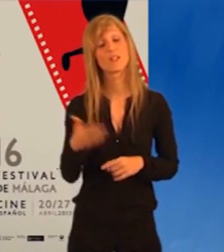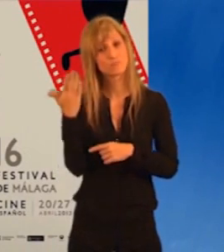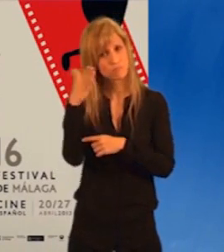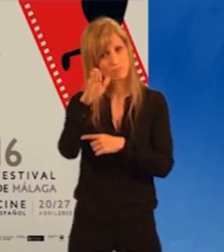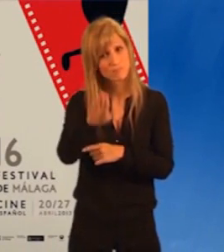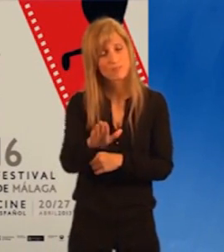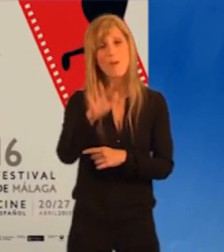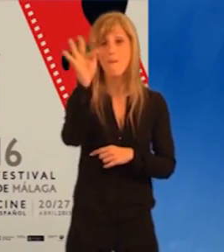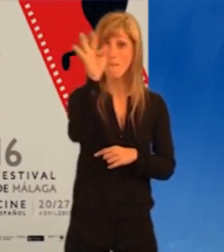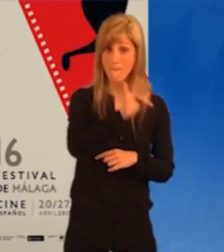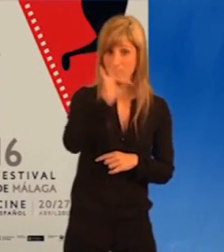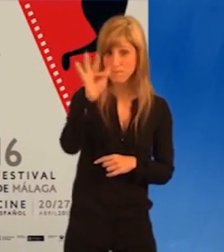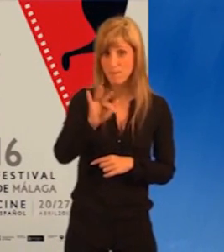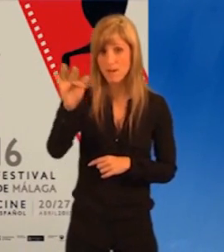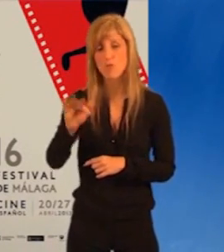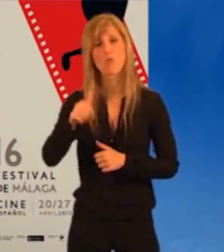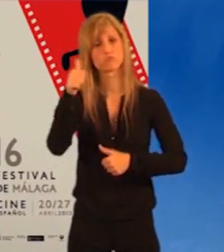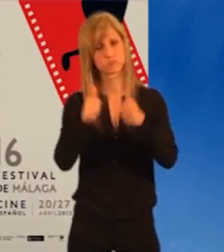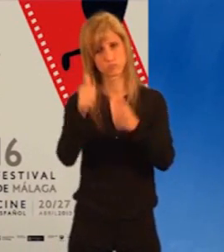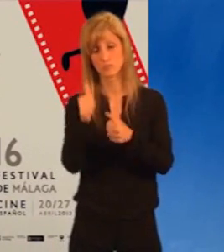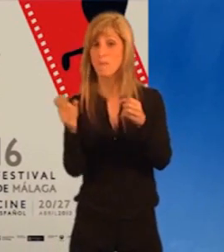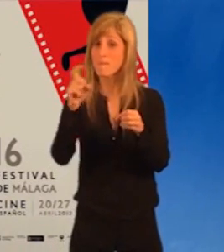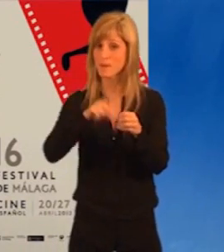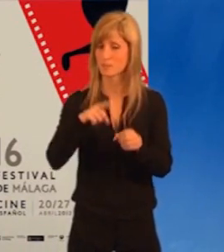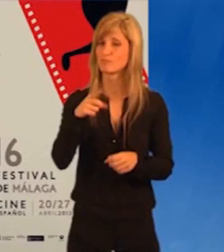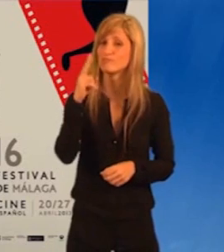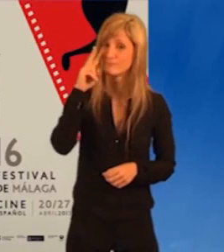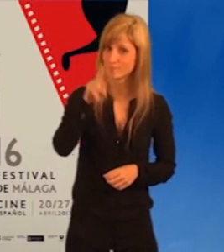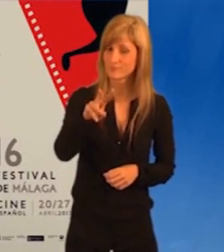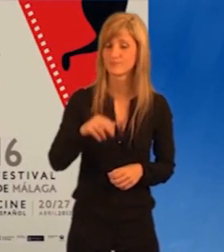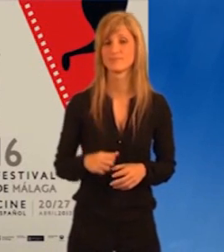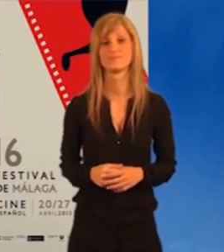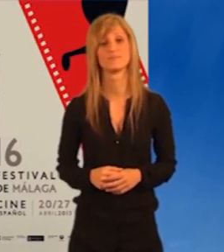A continuación te presentamos las películas a concurso que podrás ver.